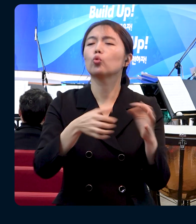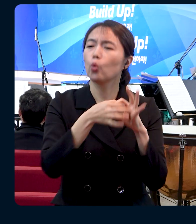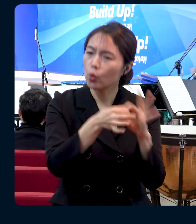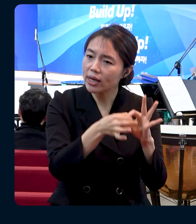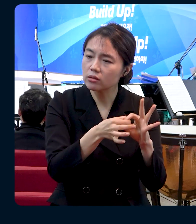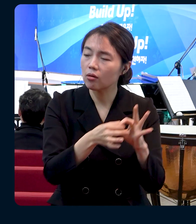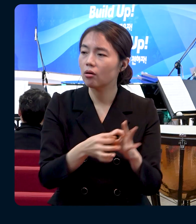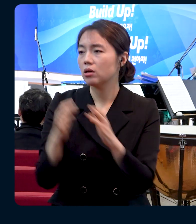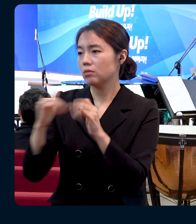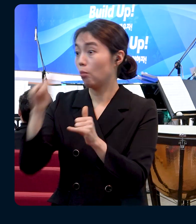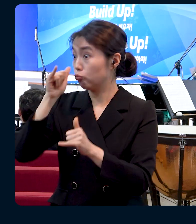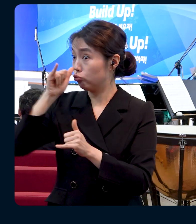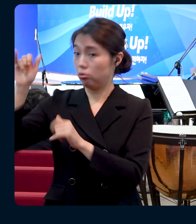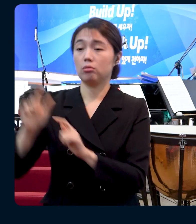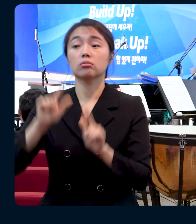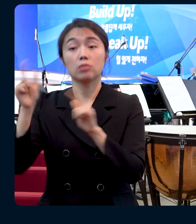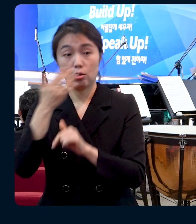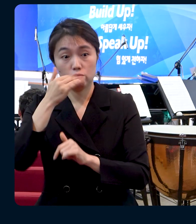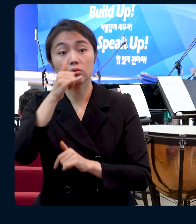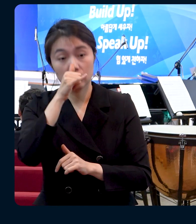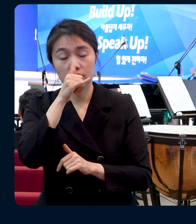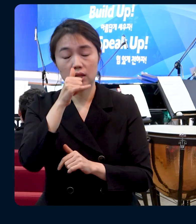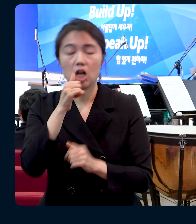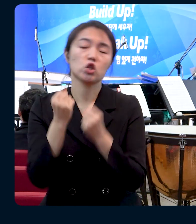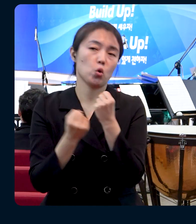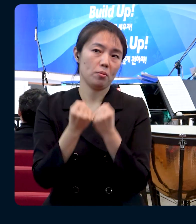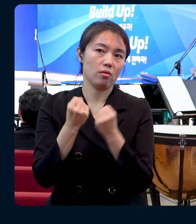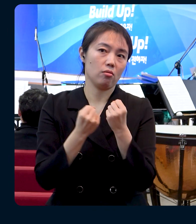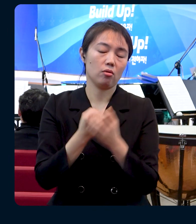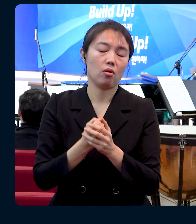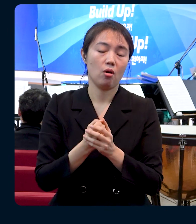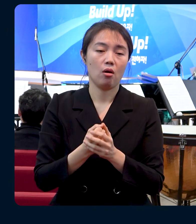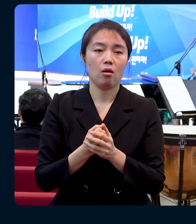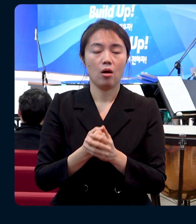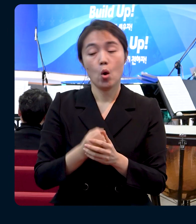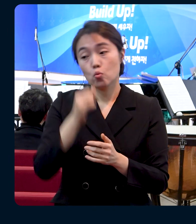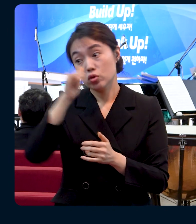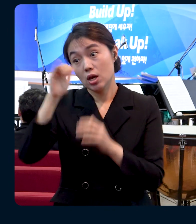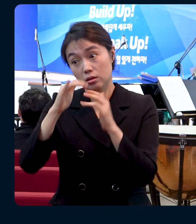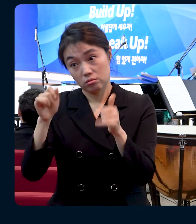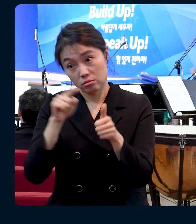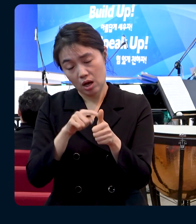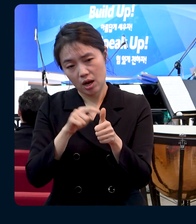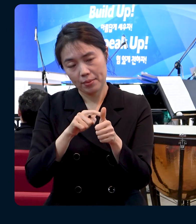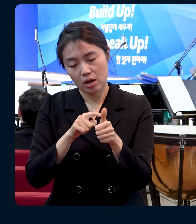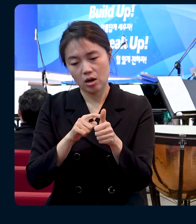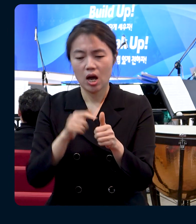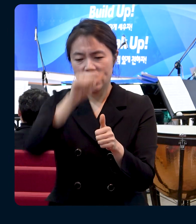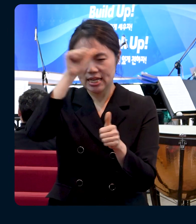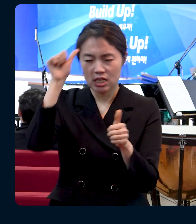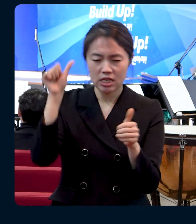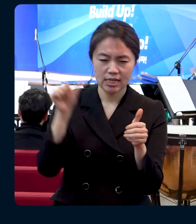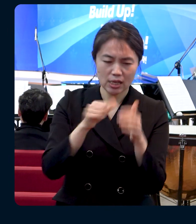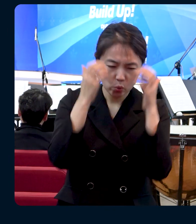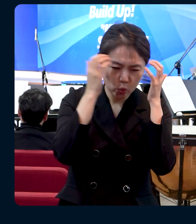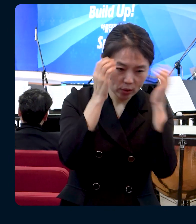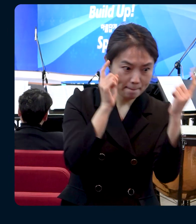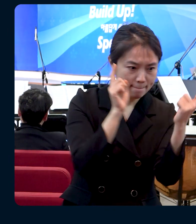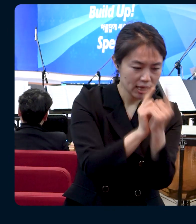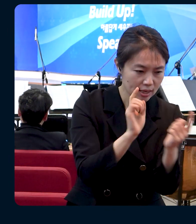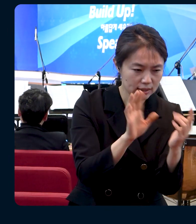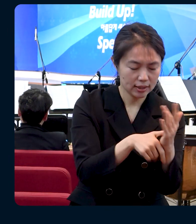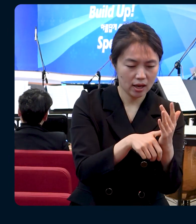인간의 위대함을 위한 공식이에요. 내용은 이렇습니다. 위대한 인간은 인생의 고난이나 어려움 앞에서